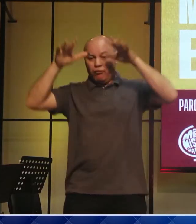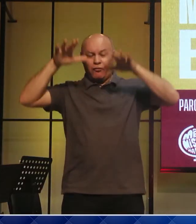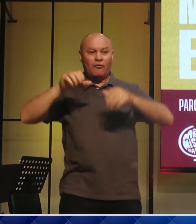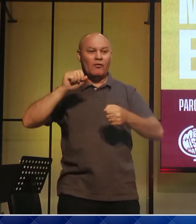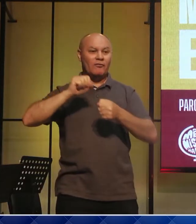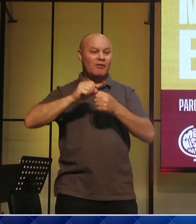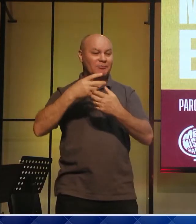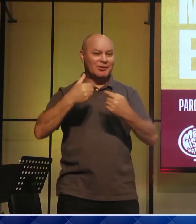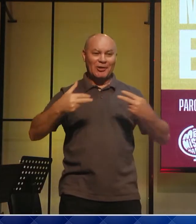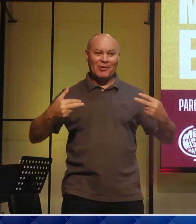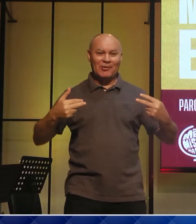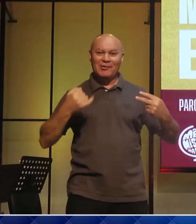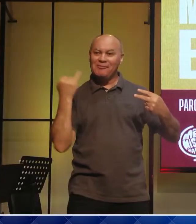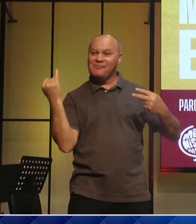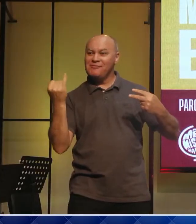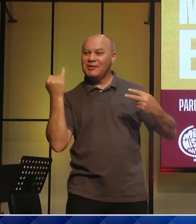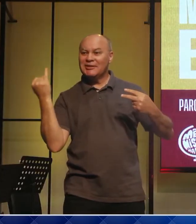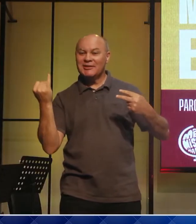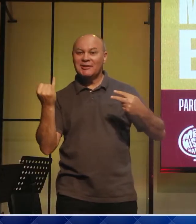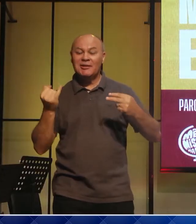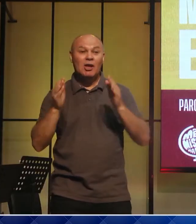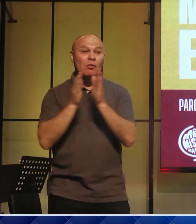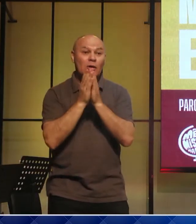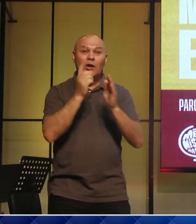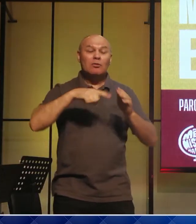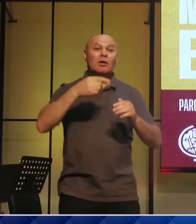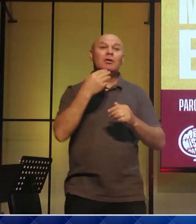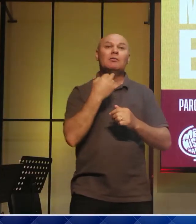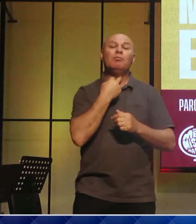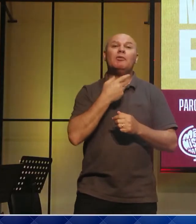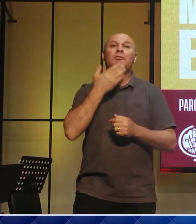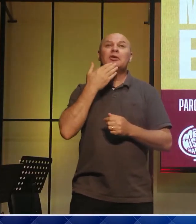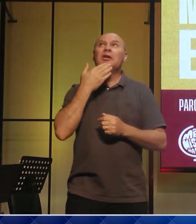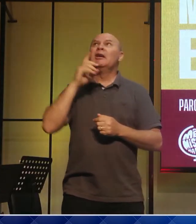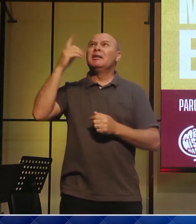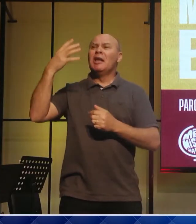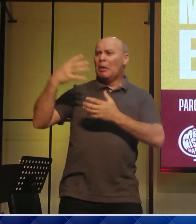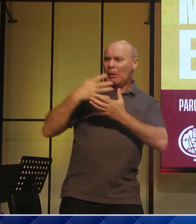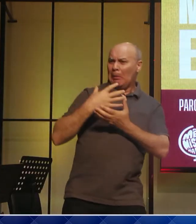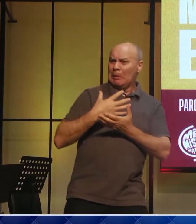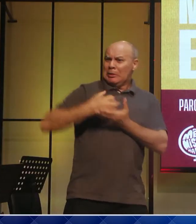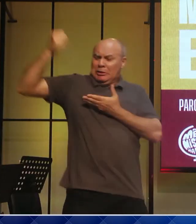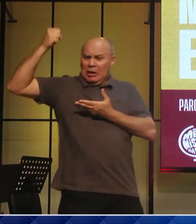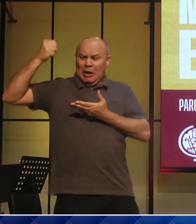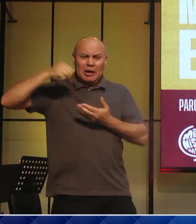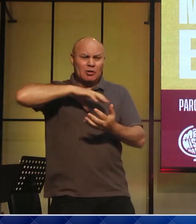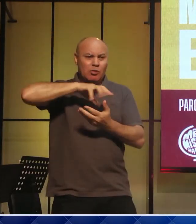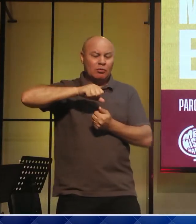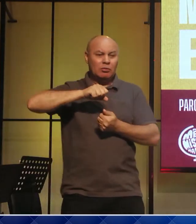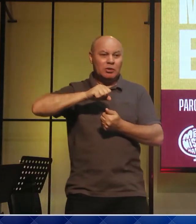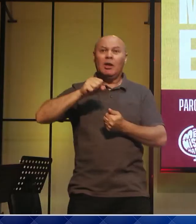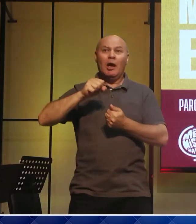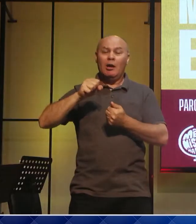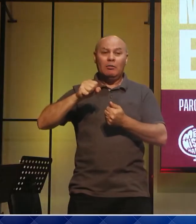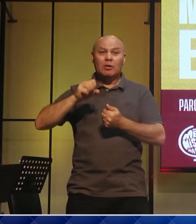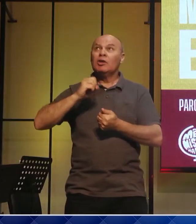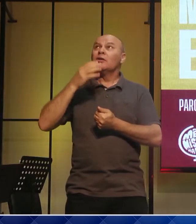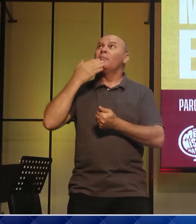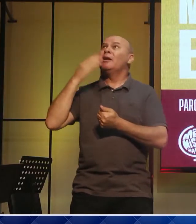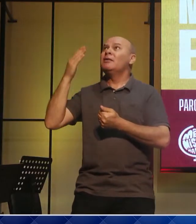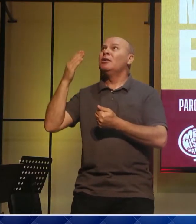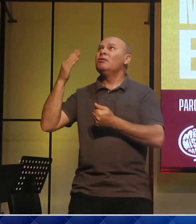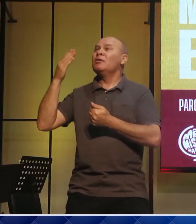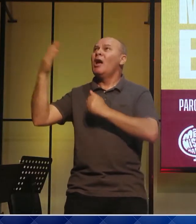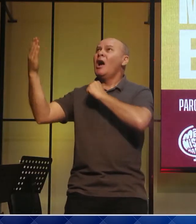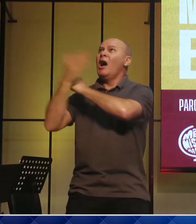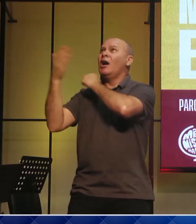Não lhe peço que tire do mundo, mas que os guarde do mal. Eles não são do mundo, como também eu não sou.